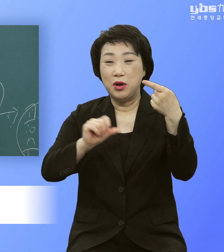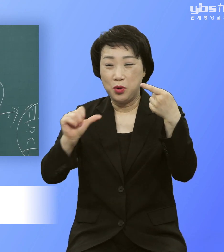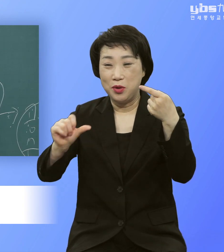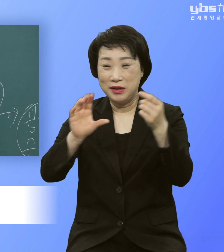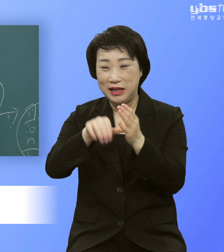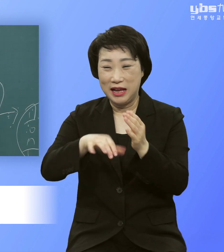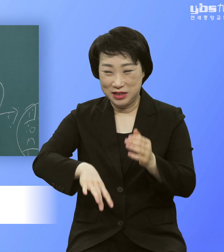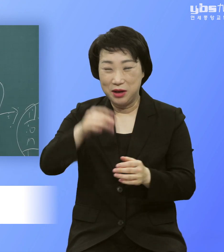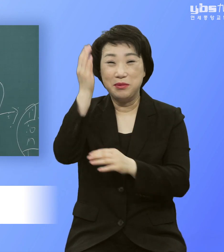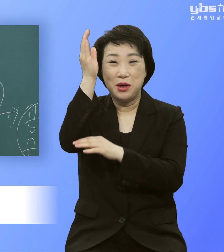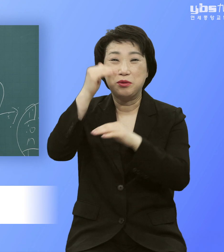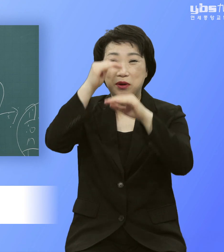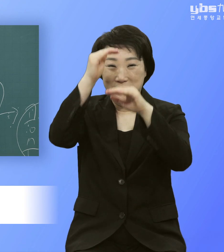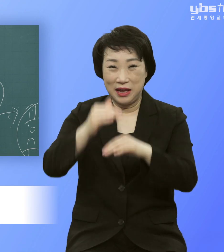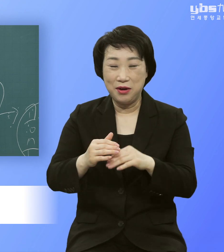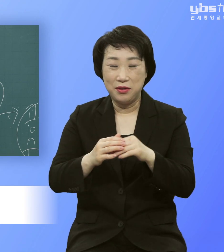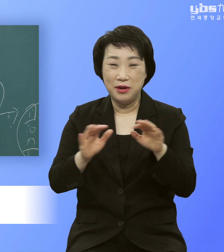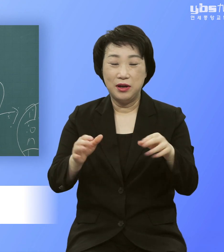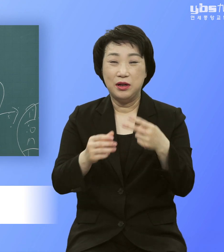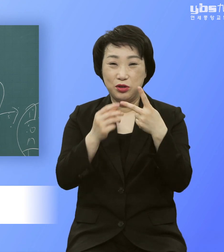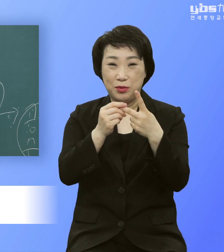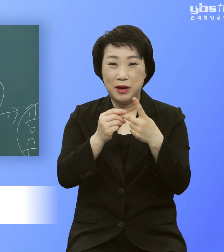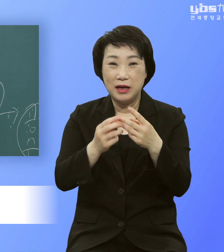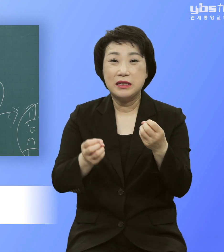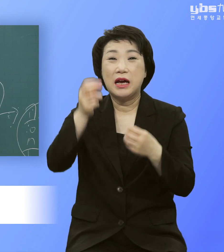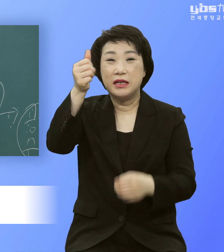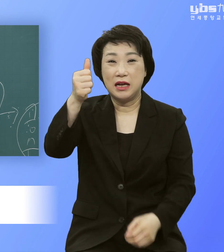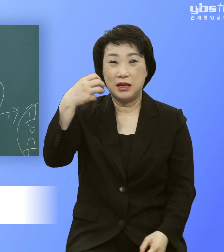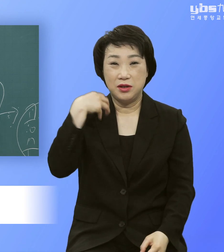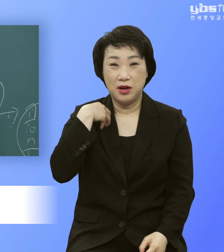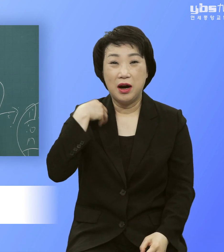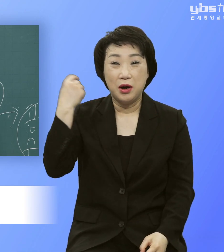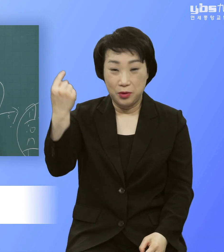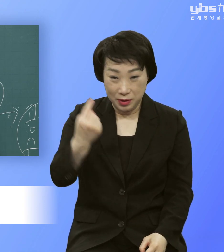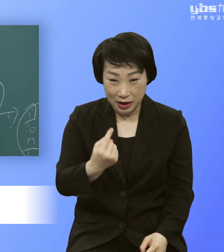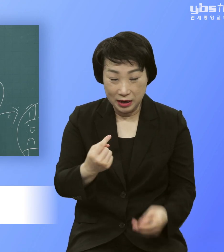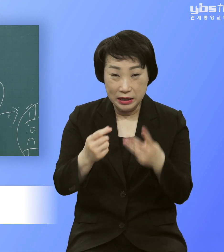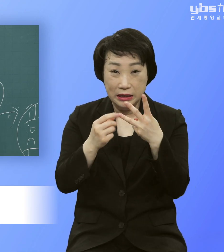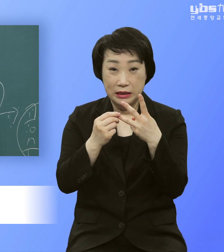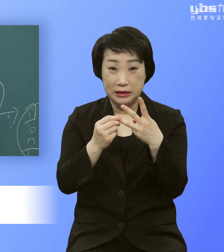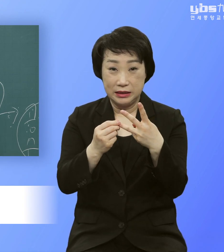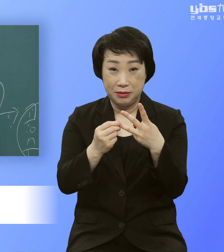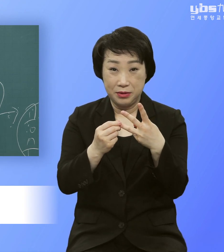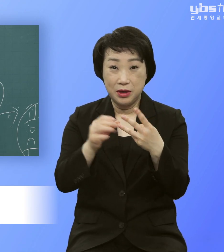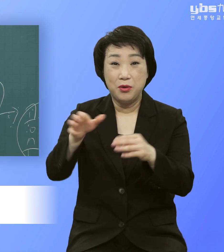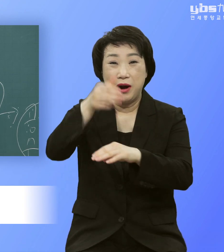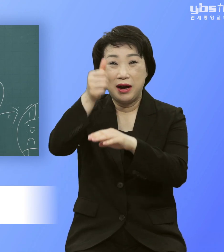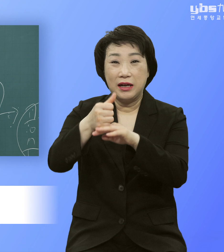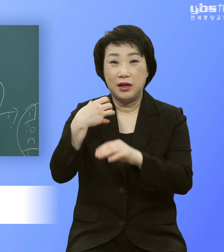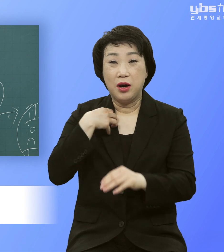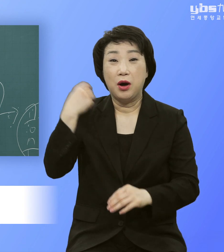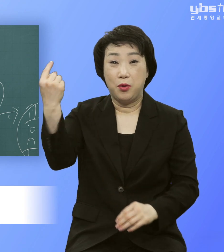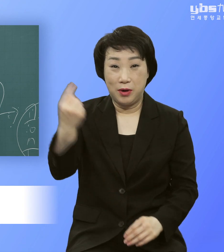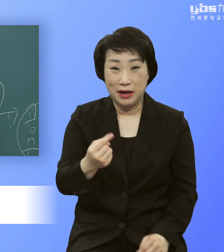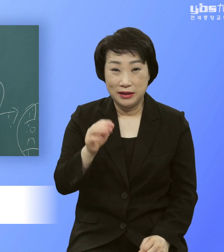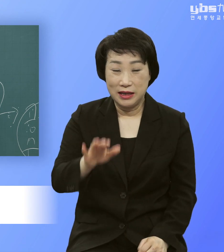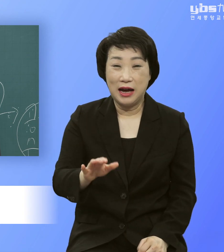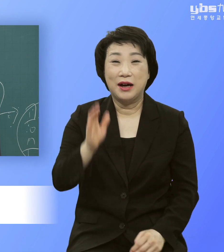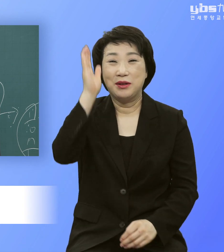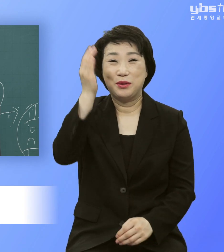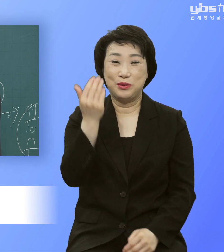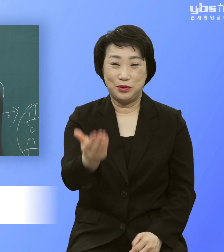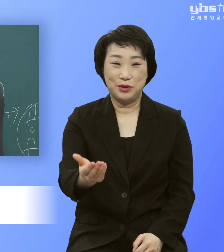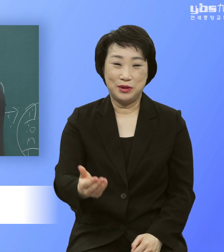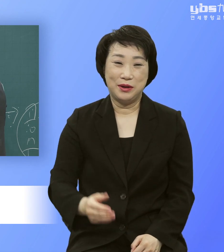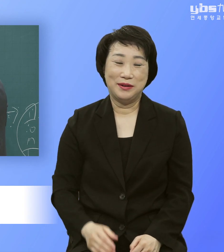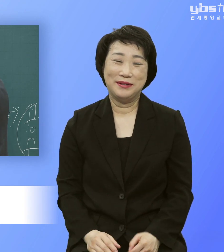거예요. 두 번째 제사장으로 오셨고, 세 번째 왕으로 오셨다. 이 설교를 했어요.